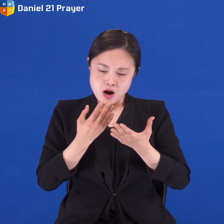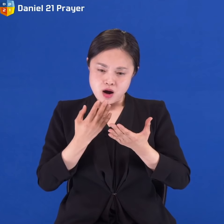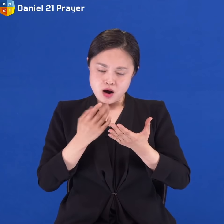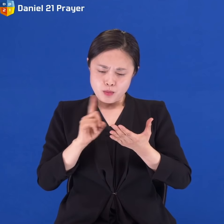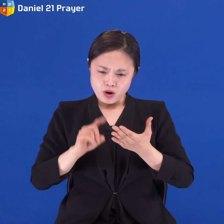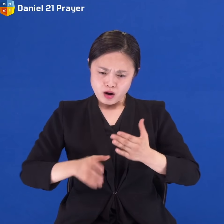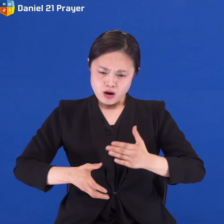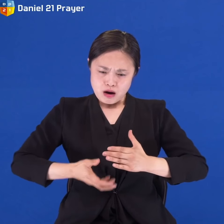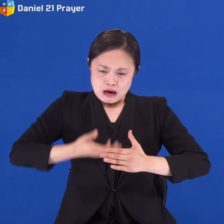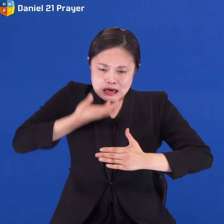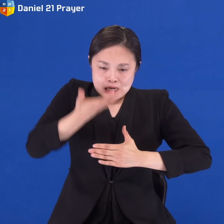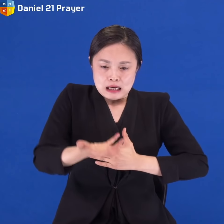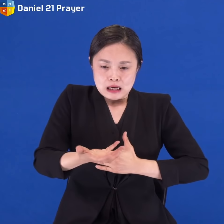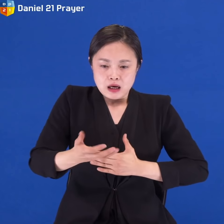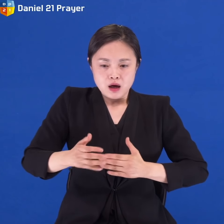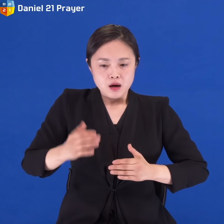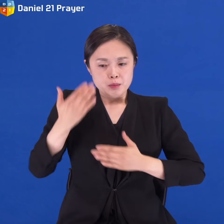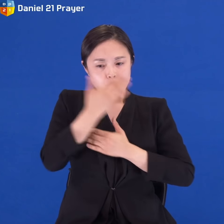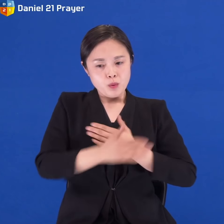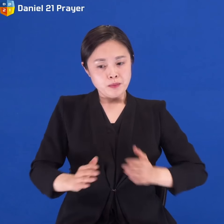했습니다.